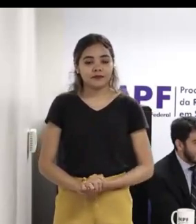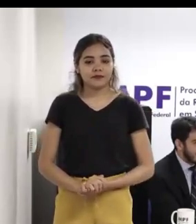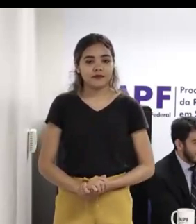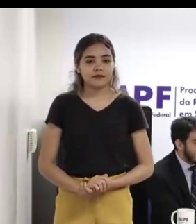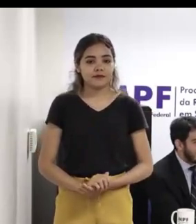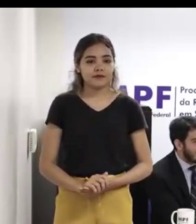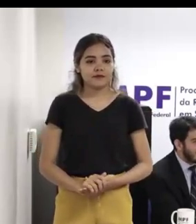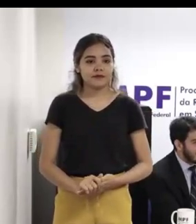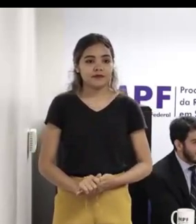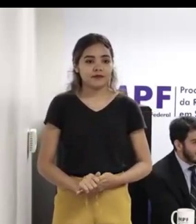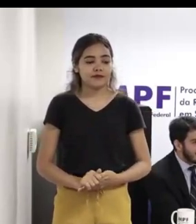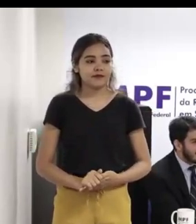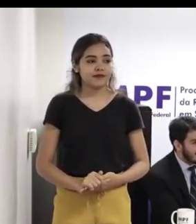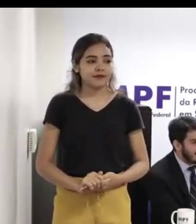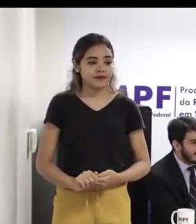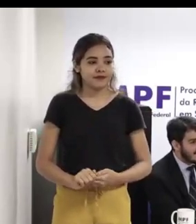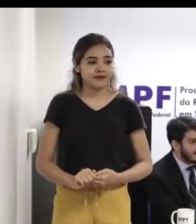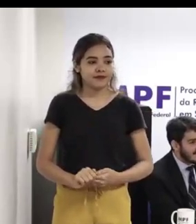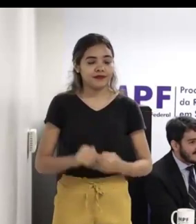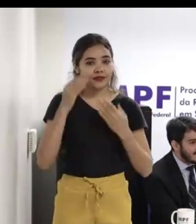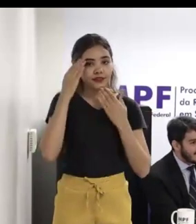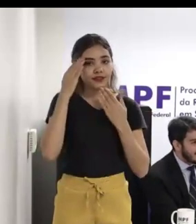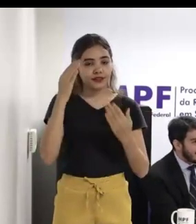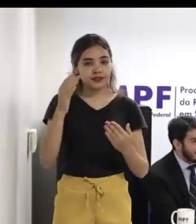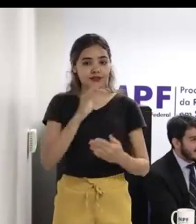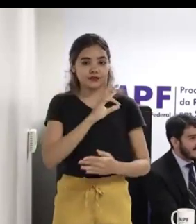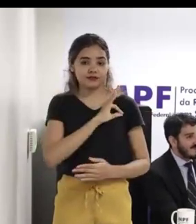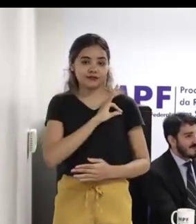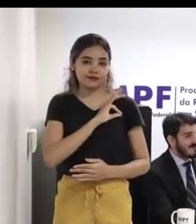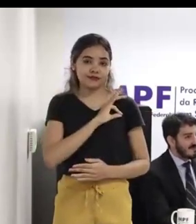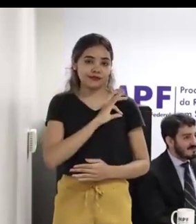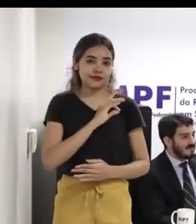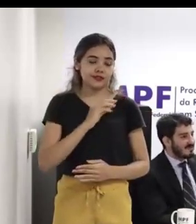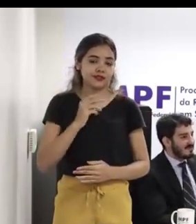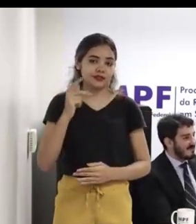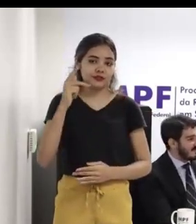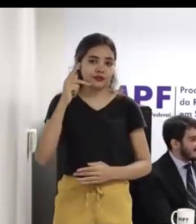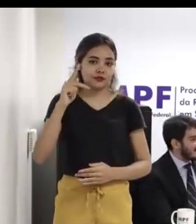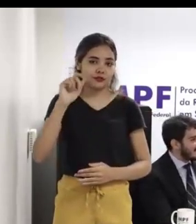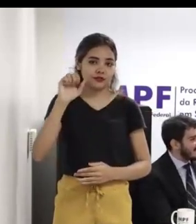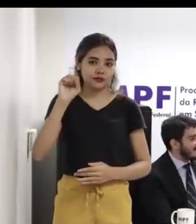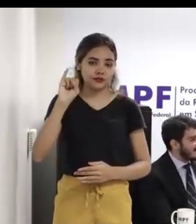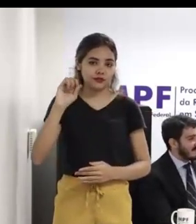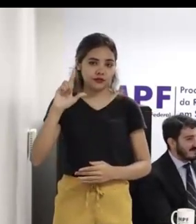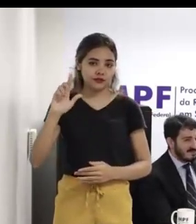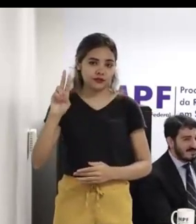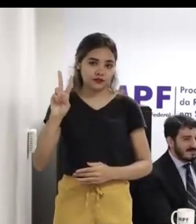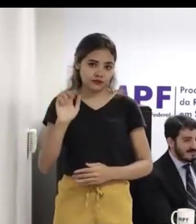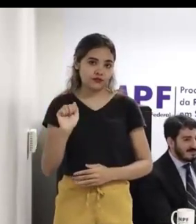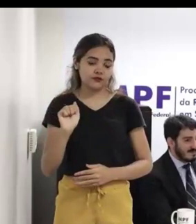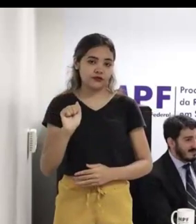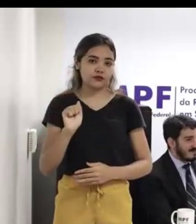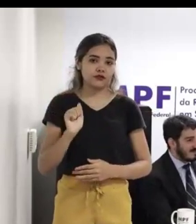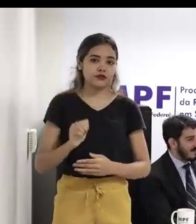cabo P Silva que também é um grande parceiro conosco Né desde o início da gestão caminhando conosco eh